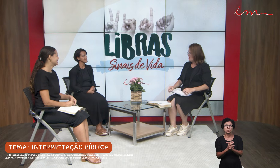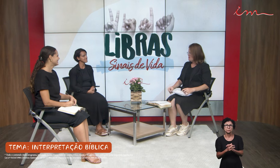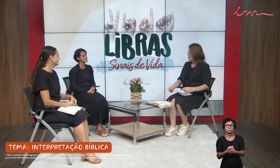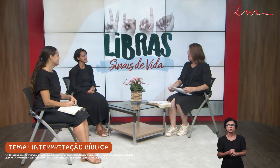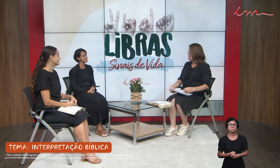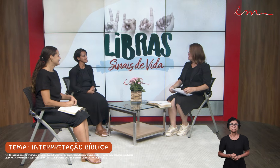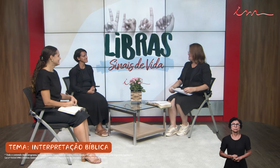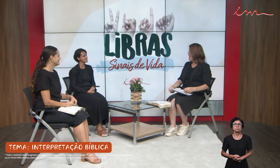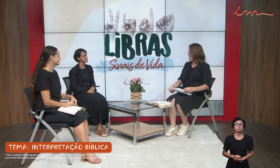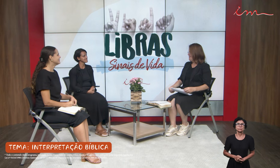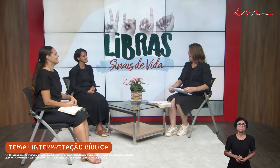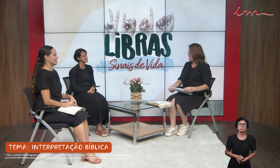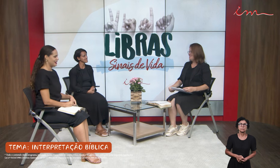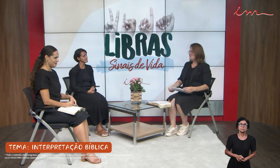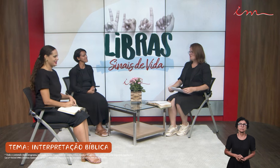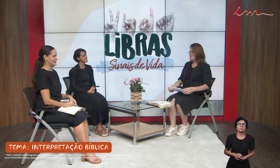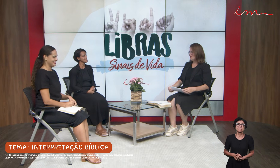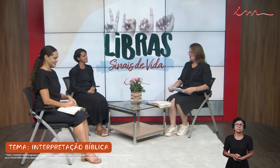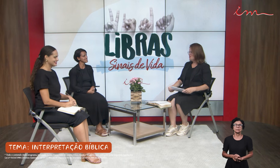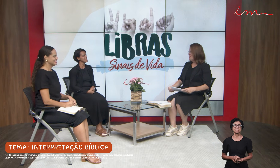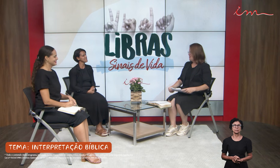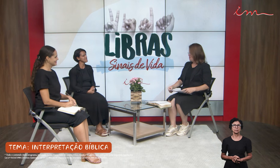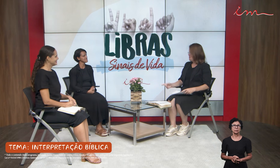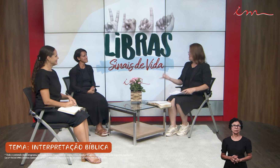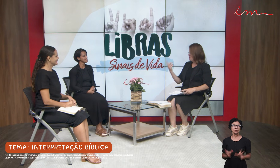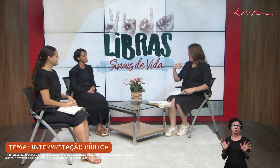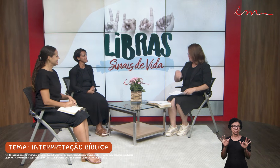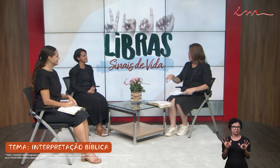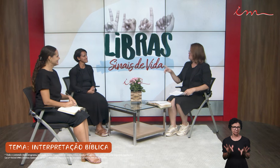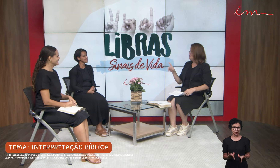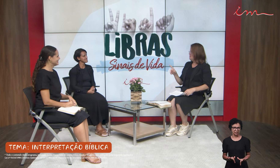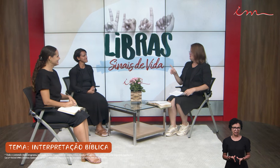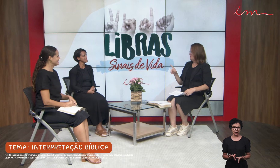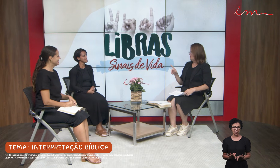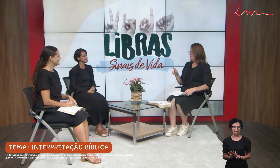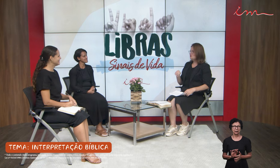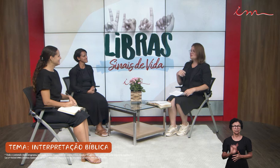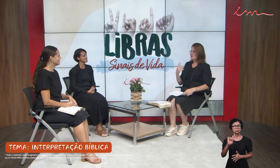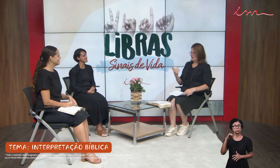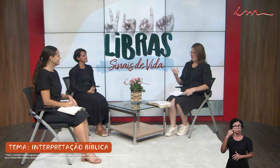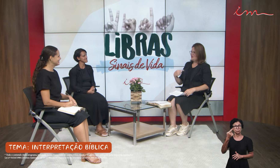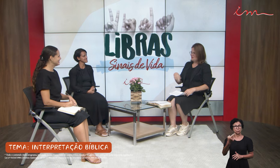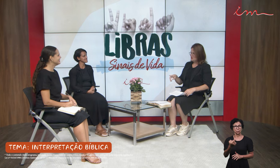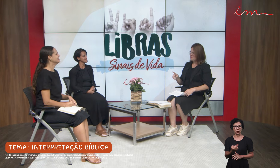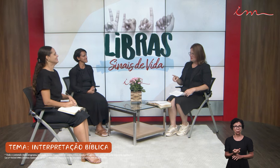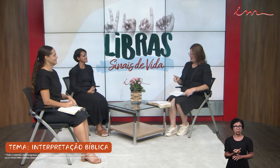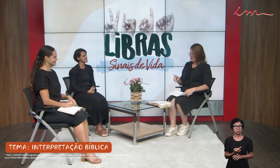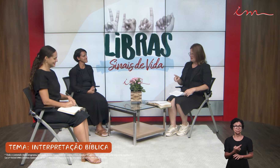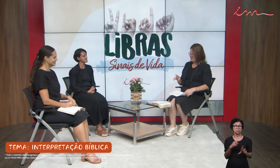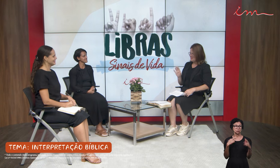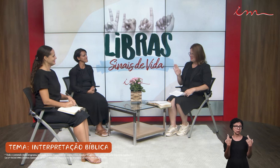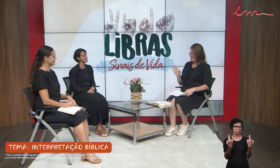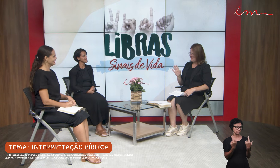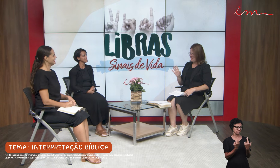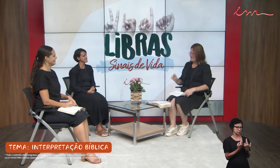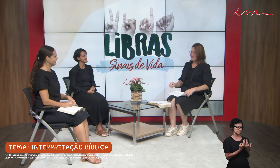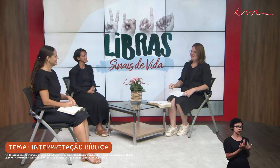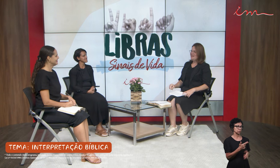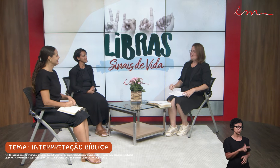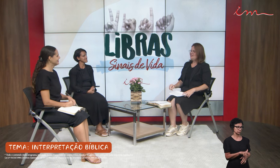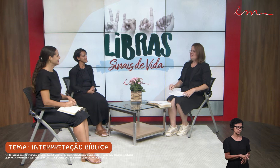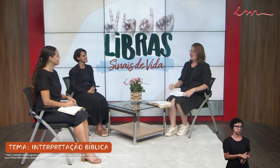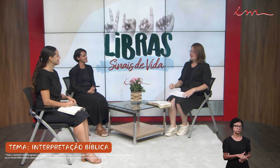maravilha. Mas podemos encerrar esse episódio. A gente se encontra novamente. Vamos nos encontrar novamente no próximo, se Deus